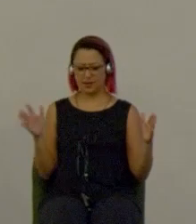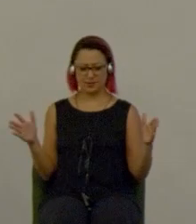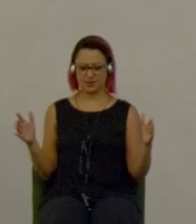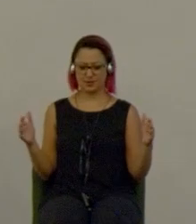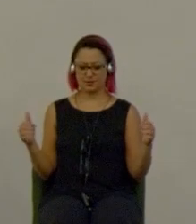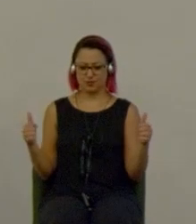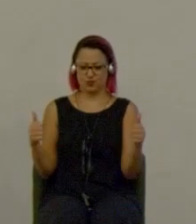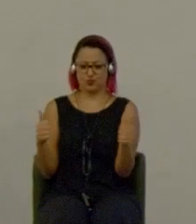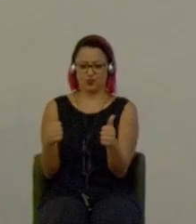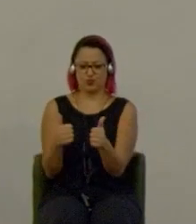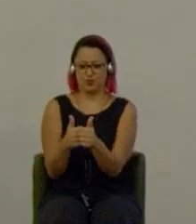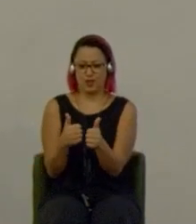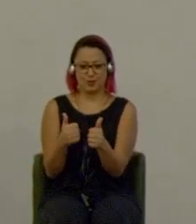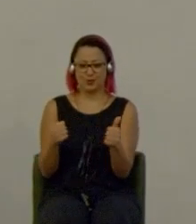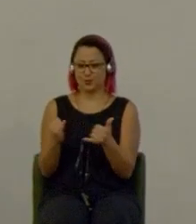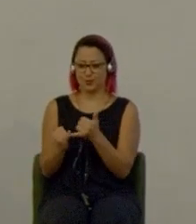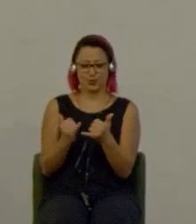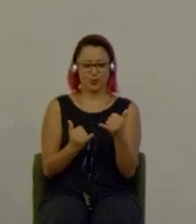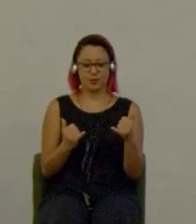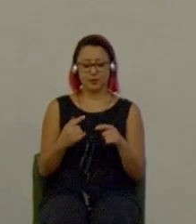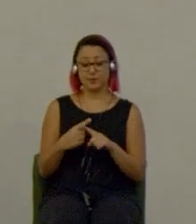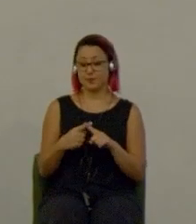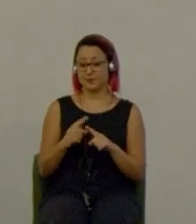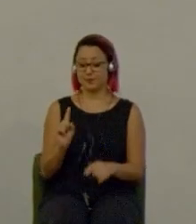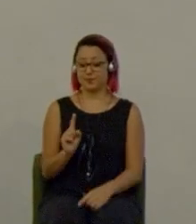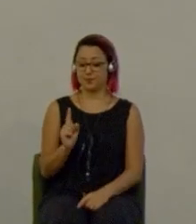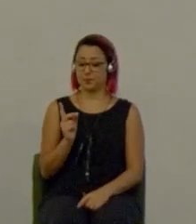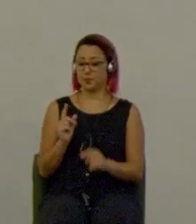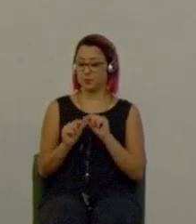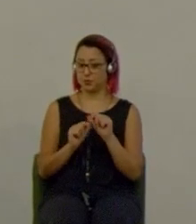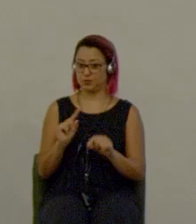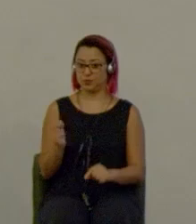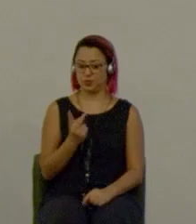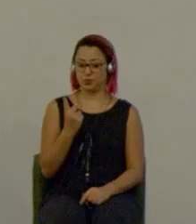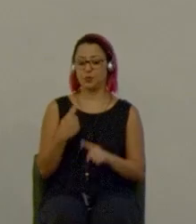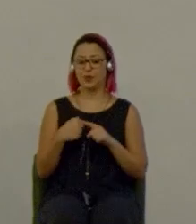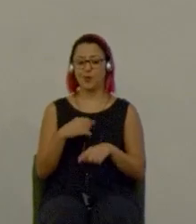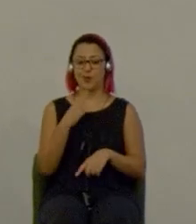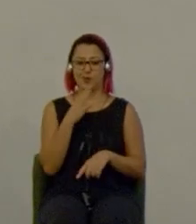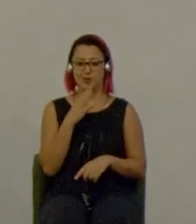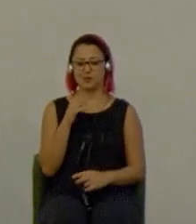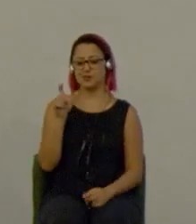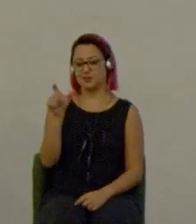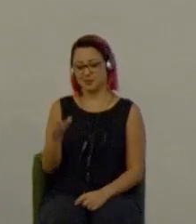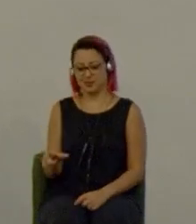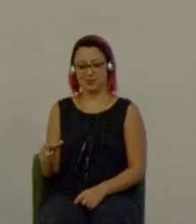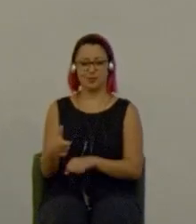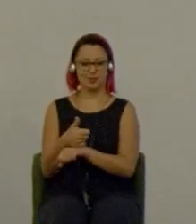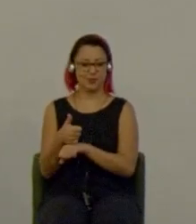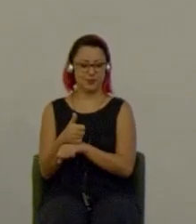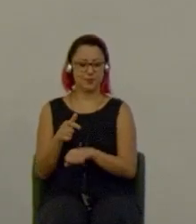Latour et que pour lui, c'était évident qu'il y avait un lien qui n'était pas du tout évident pour moi entre